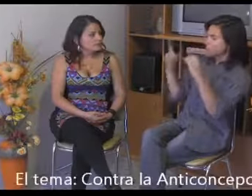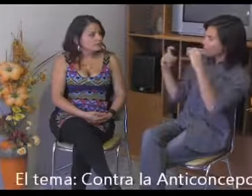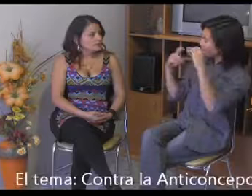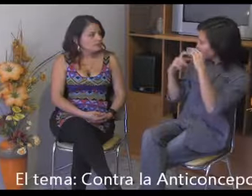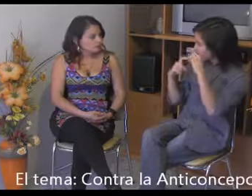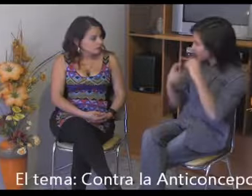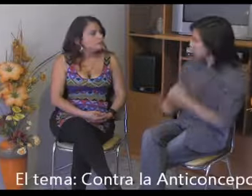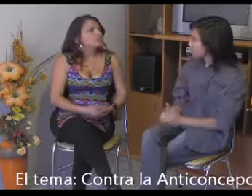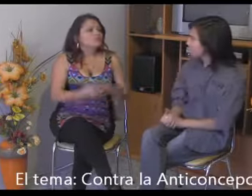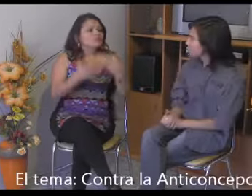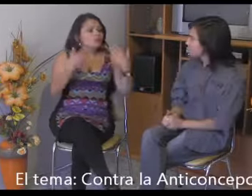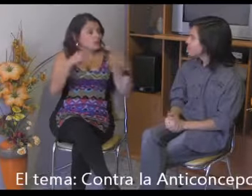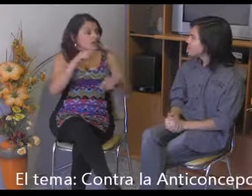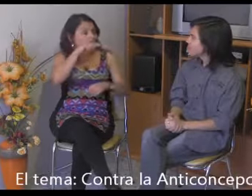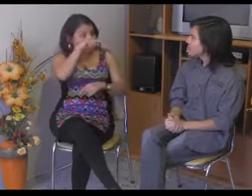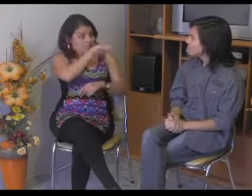El tema contra la anticoncepción.